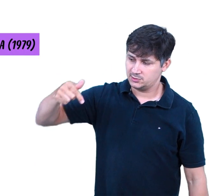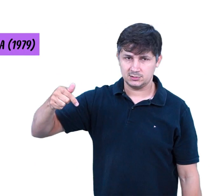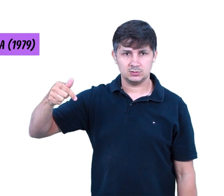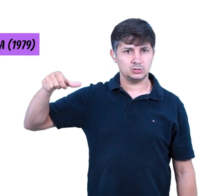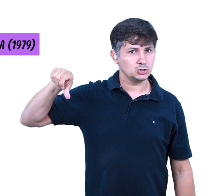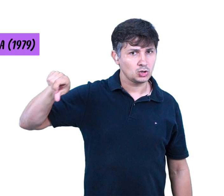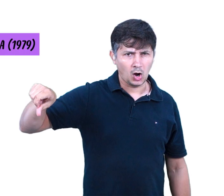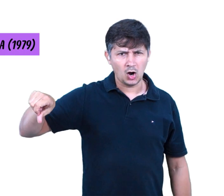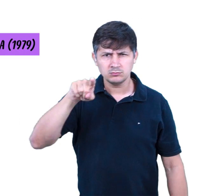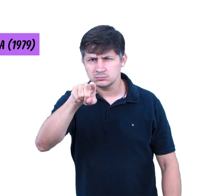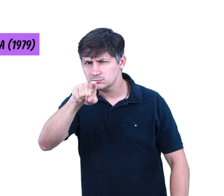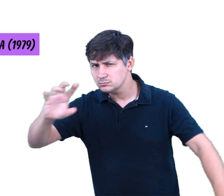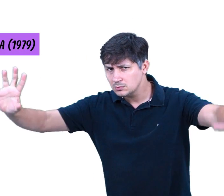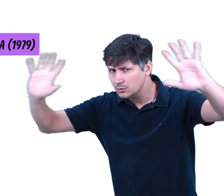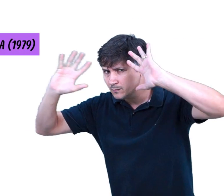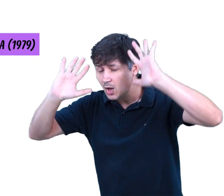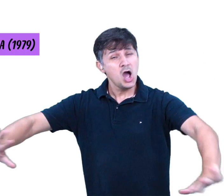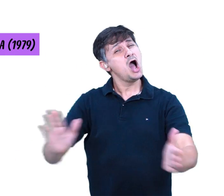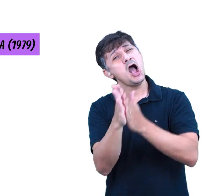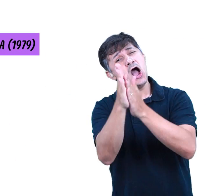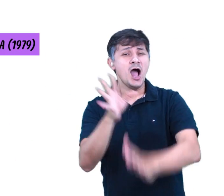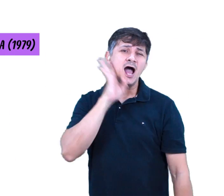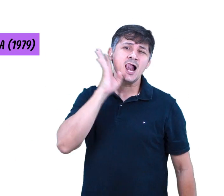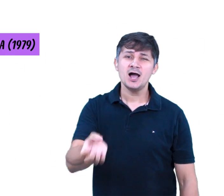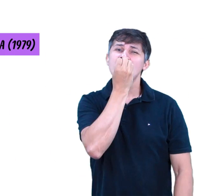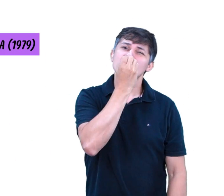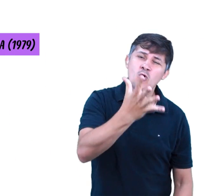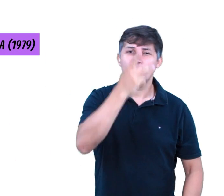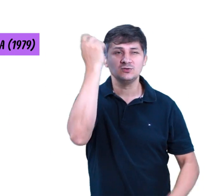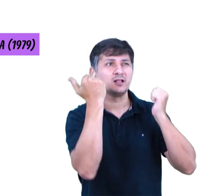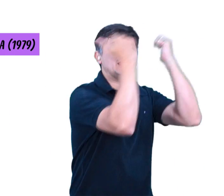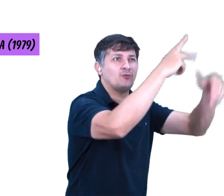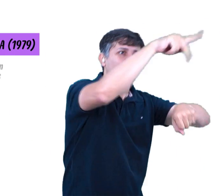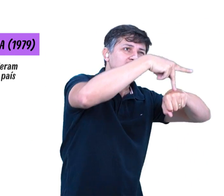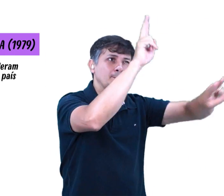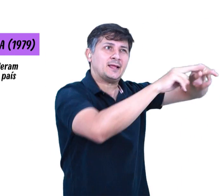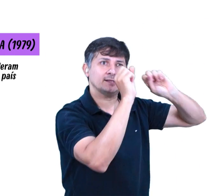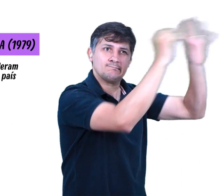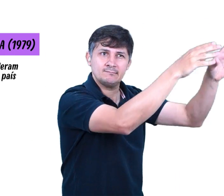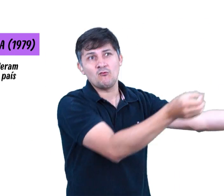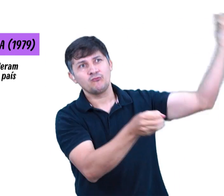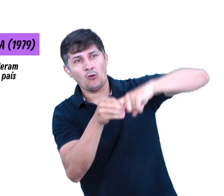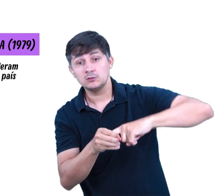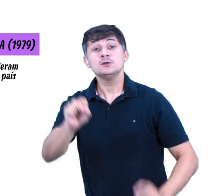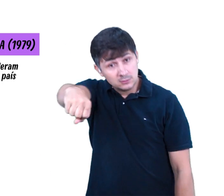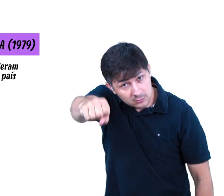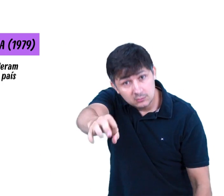ser bom para os exilados e presos políticos, né? Sim, com certeza. Os exilados puderam retornar ao Brasil e tiveram